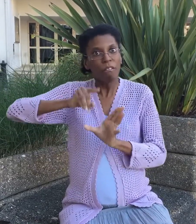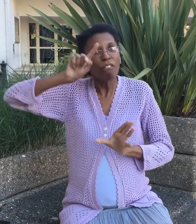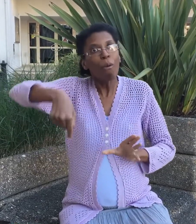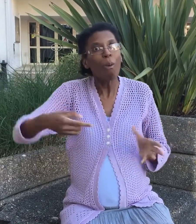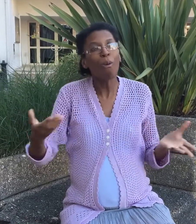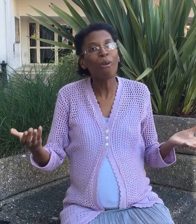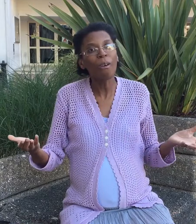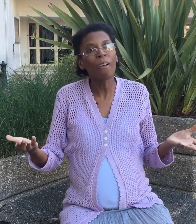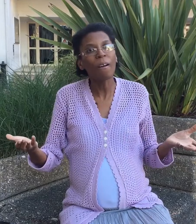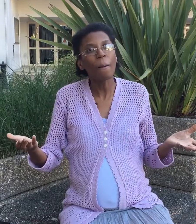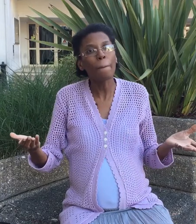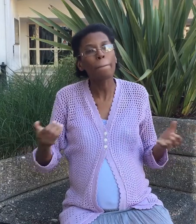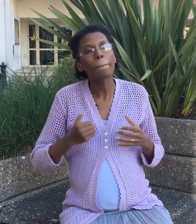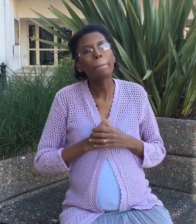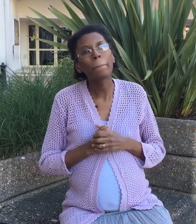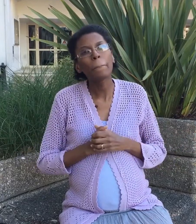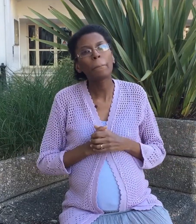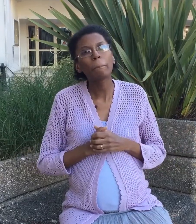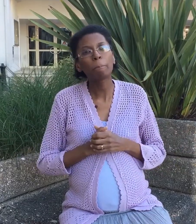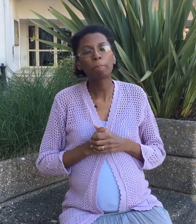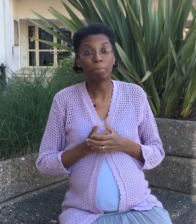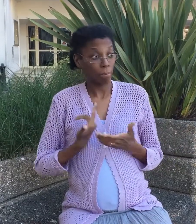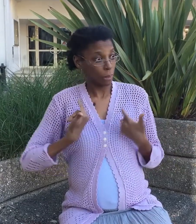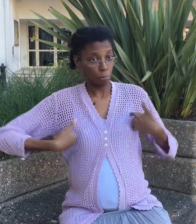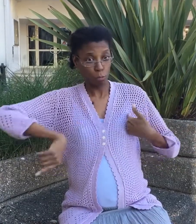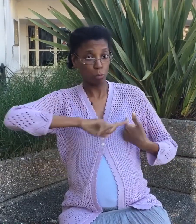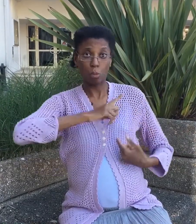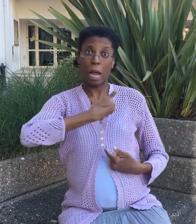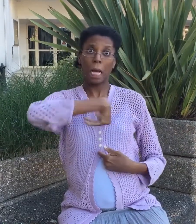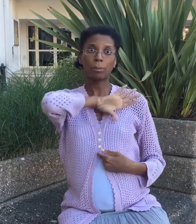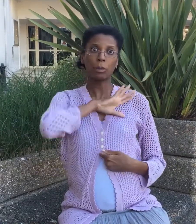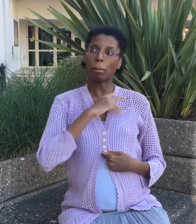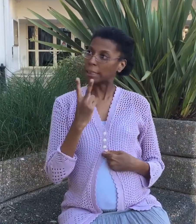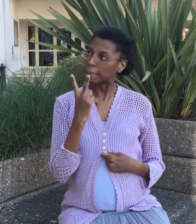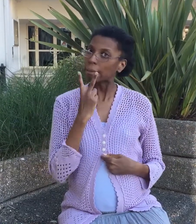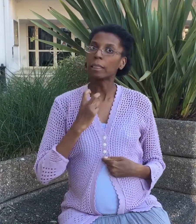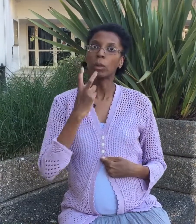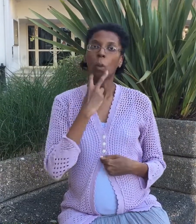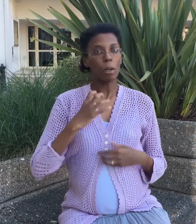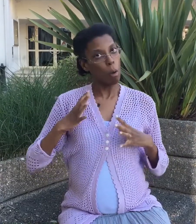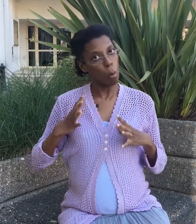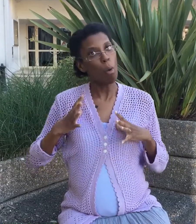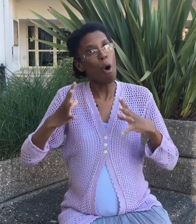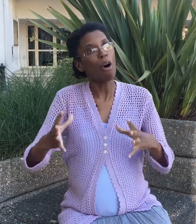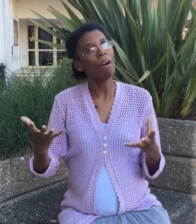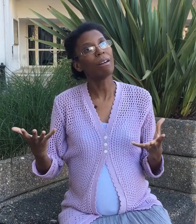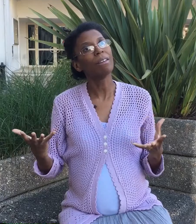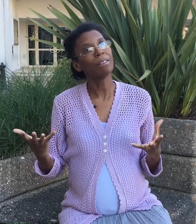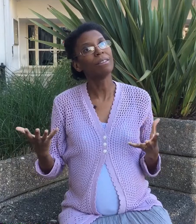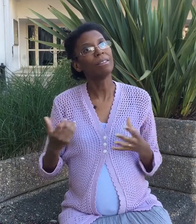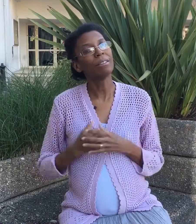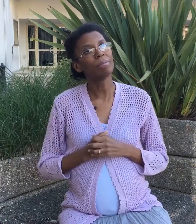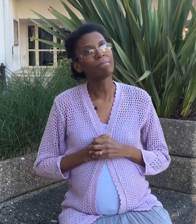C'est aussi notre responsabilité, des citoyens engagés, de